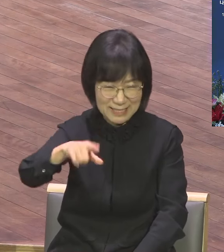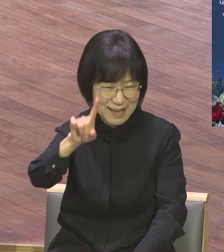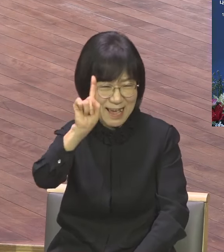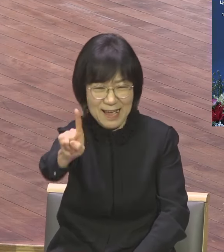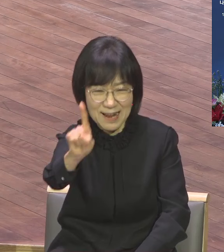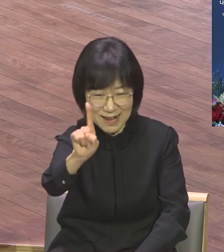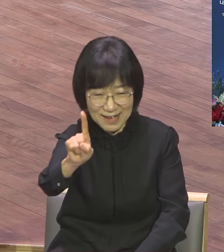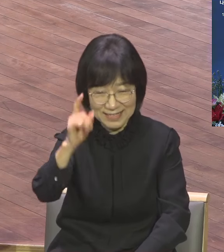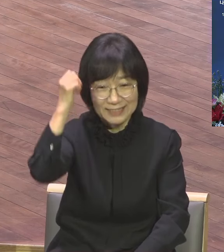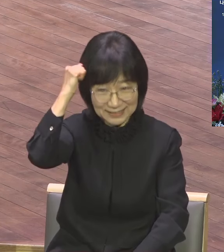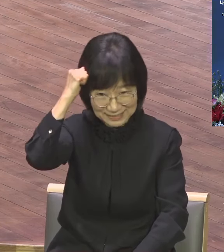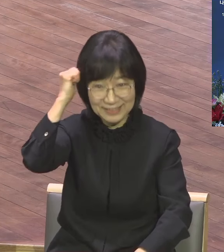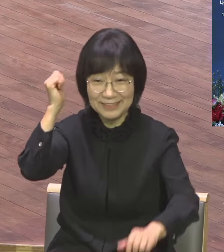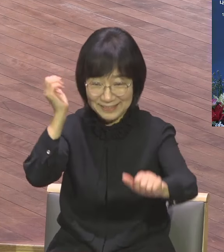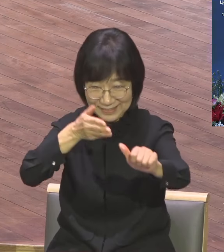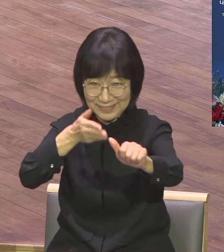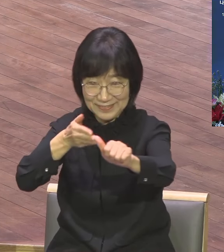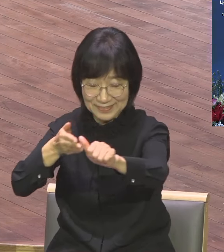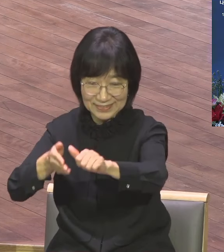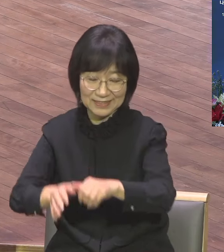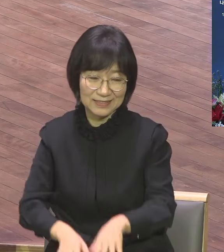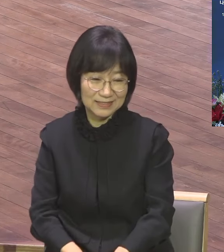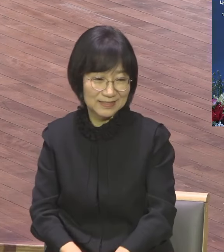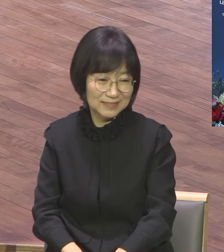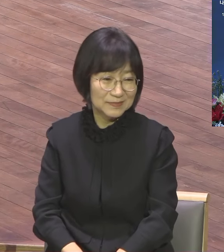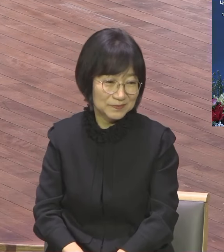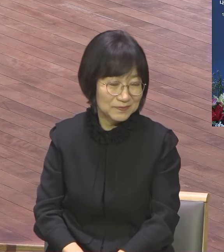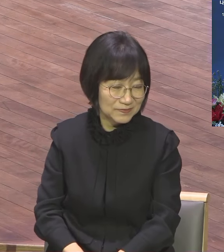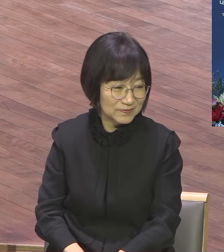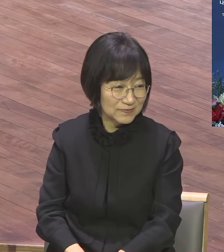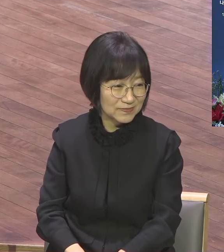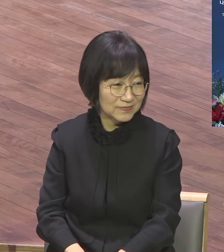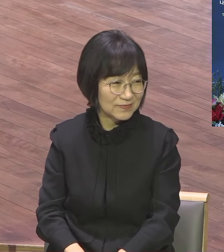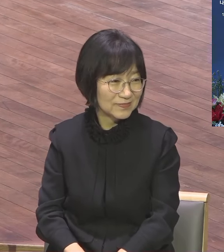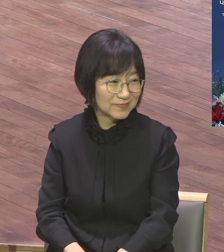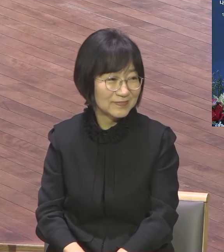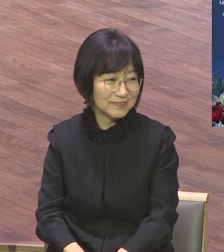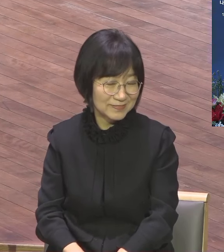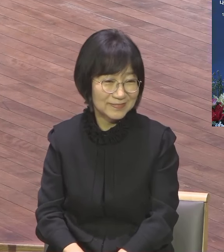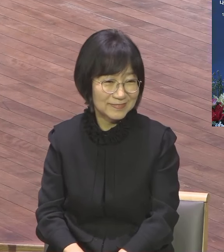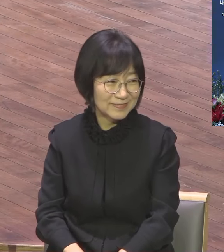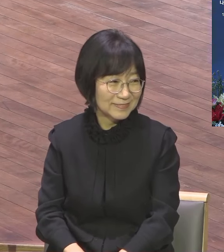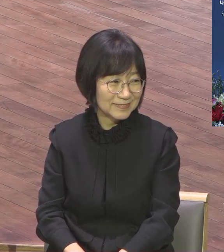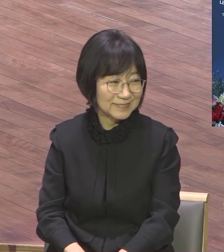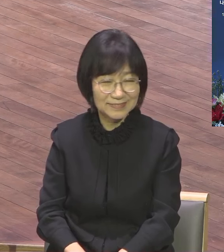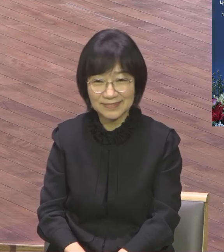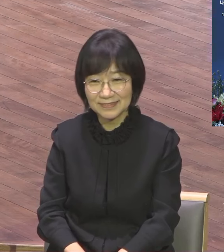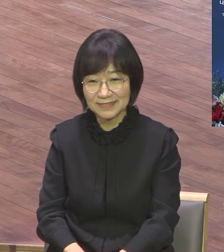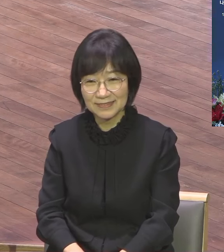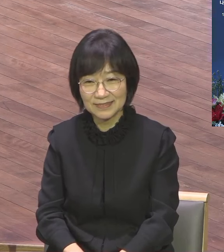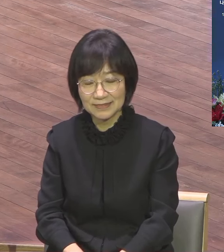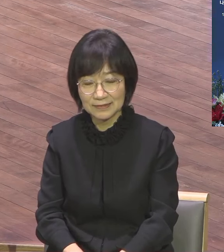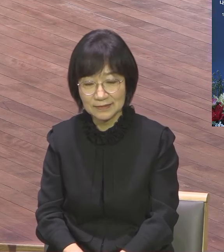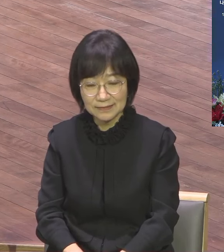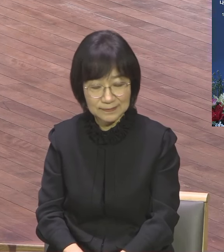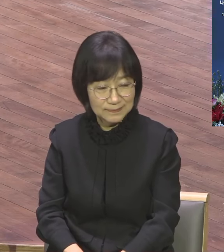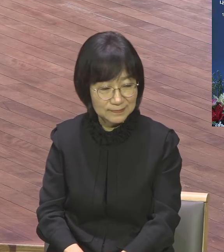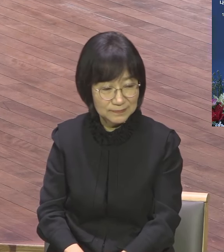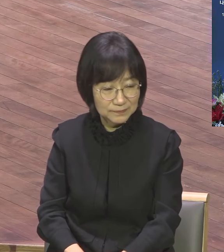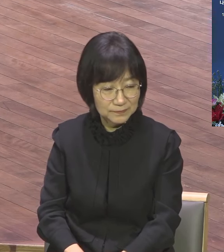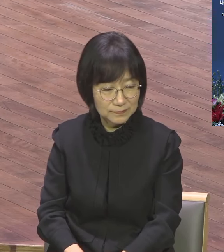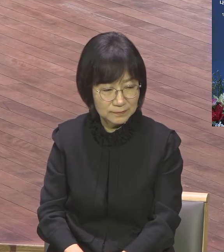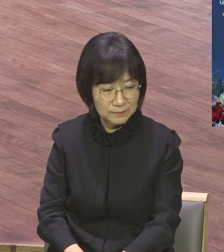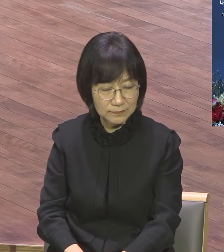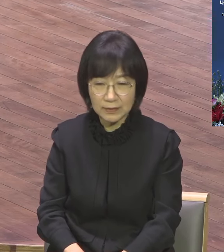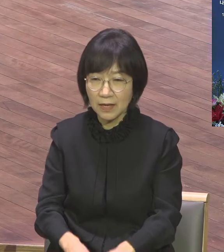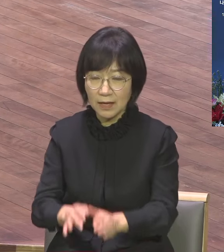시간이 흐를수록 예수 그리스도 안에 담겨 있는 그 놀라운 영적